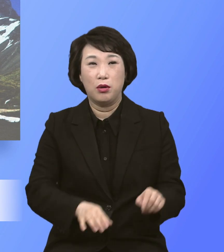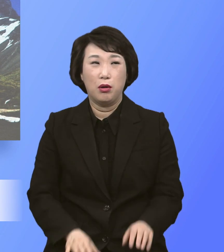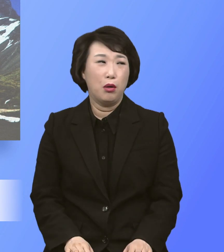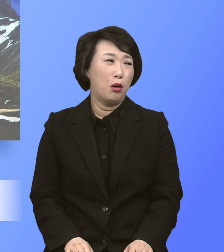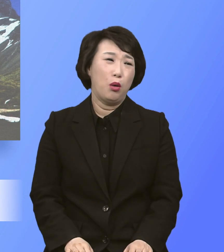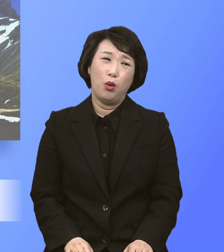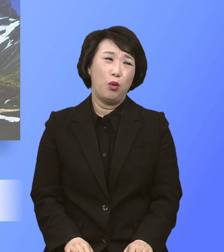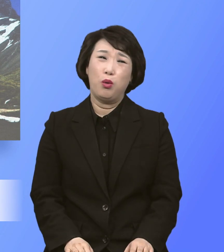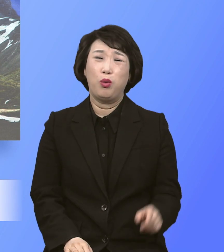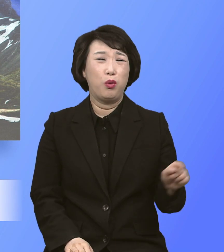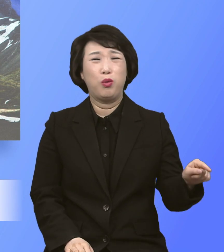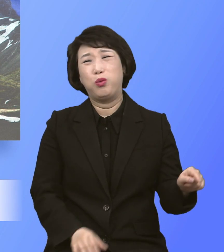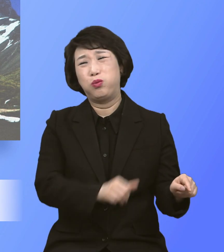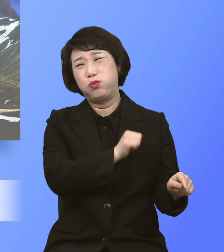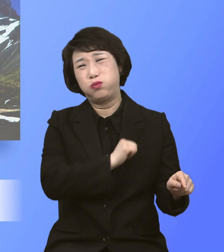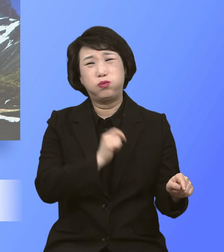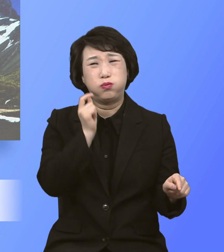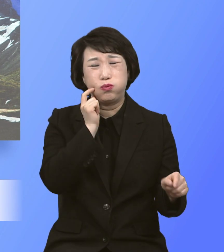견딜 수가 없는